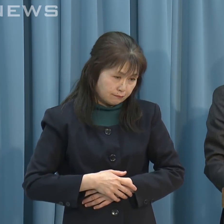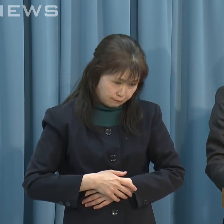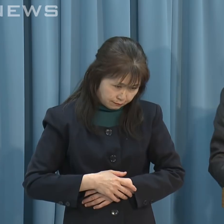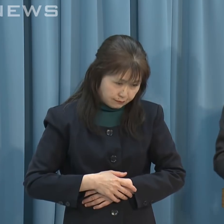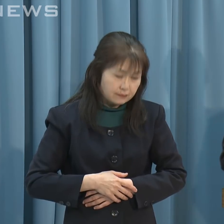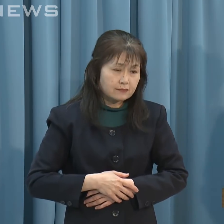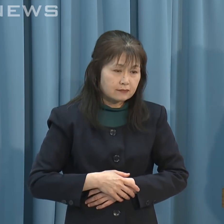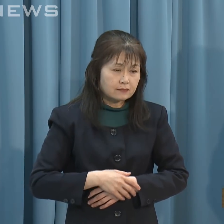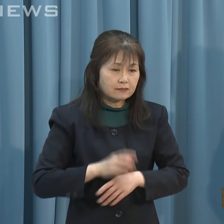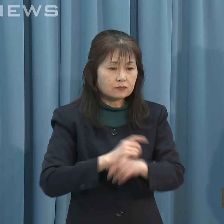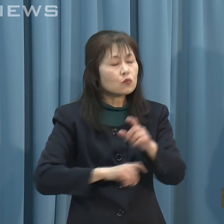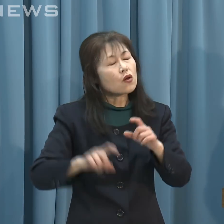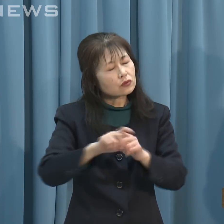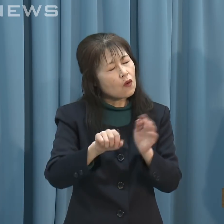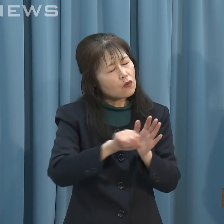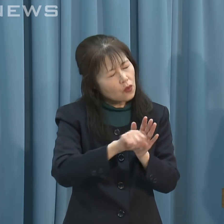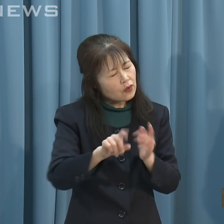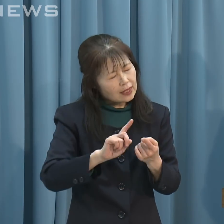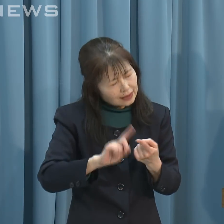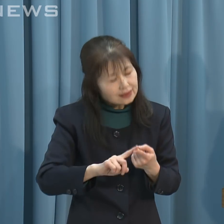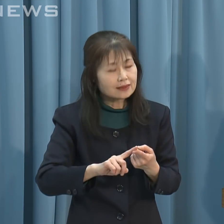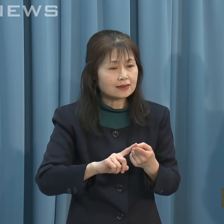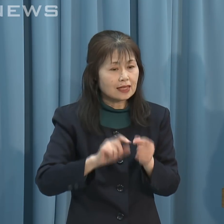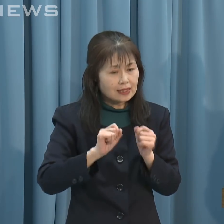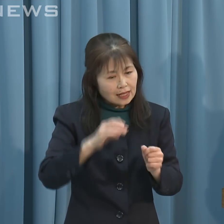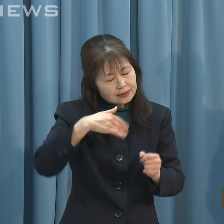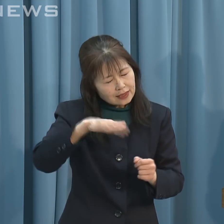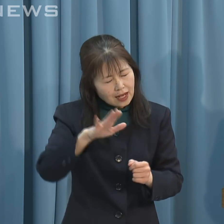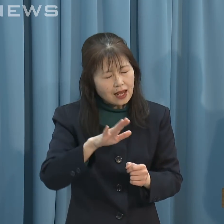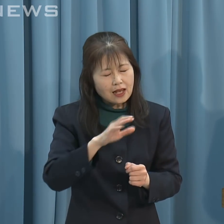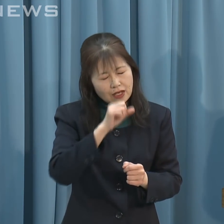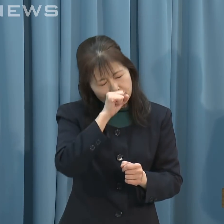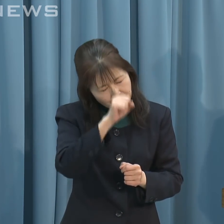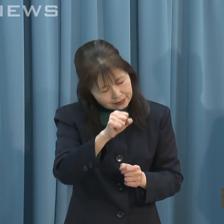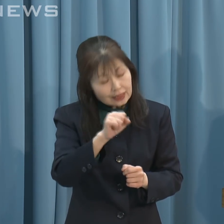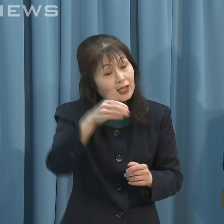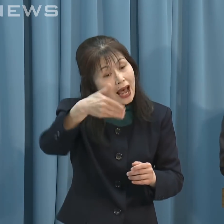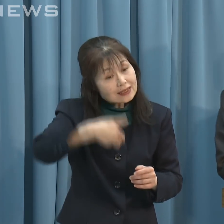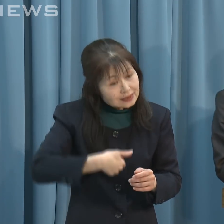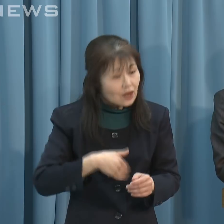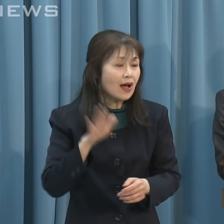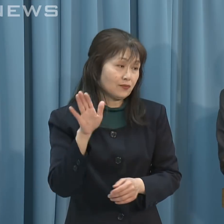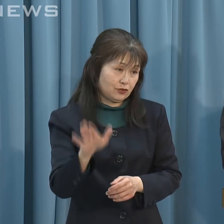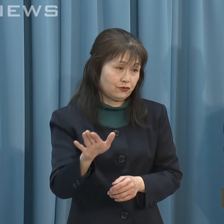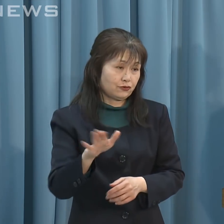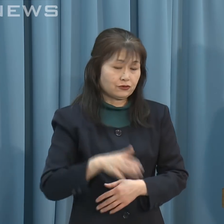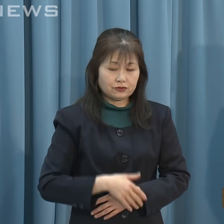効率的にやっておけばよかったというところは、反省はしている。